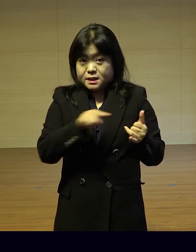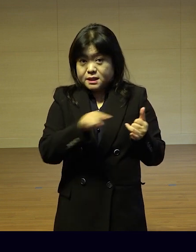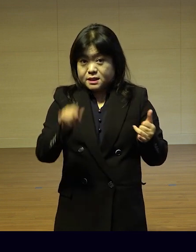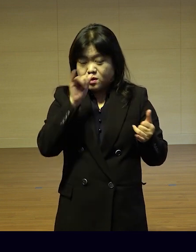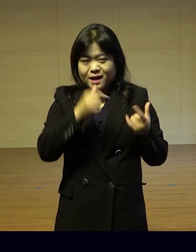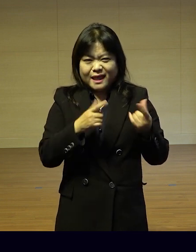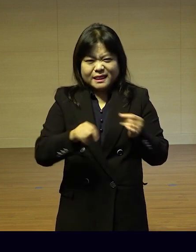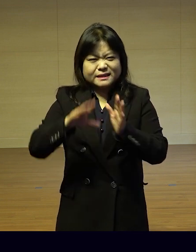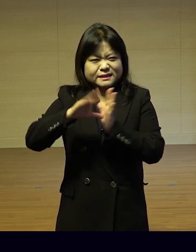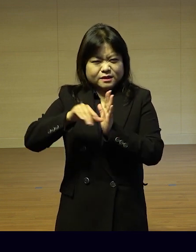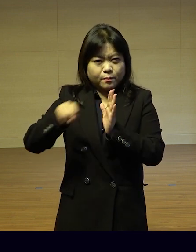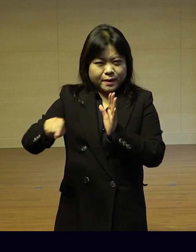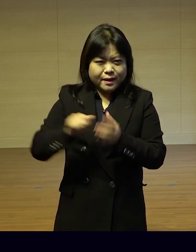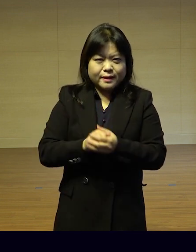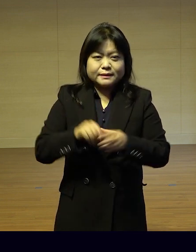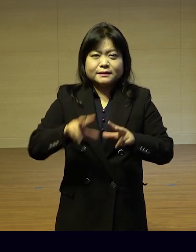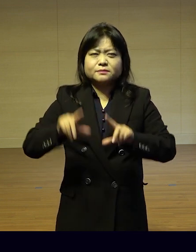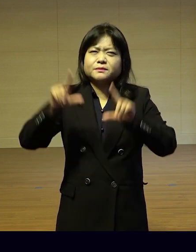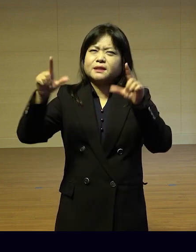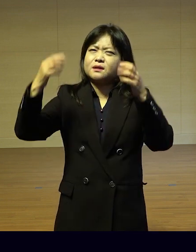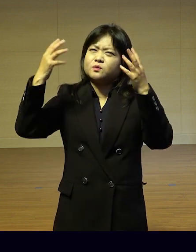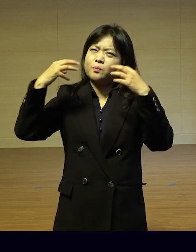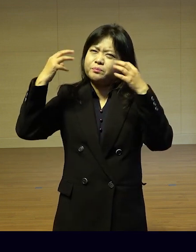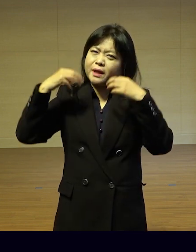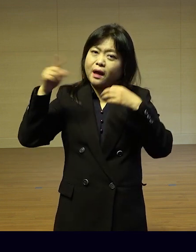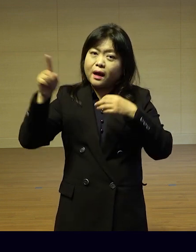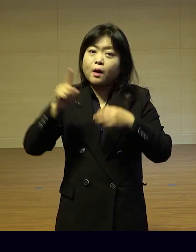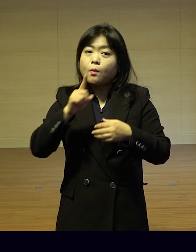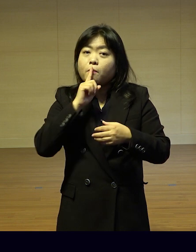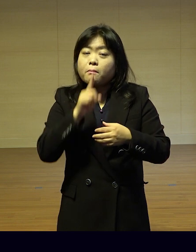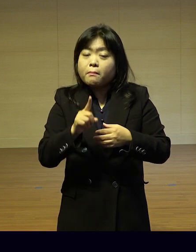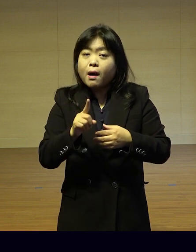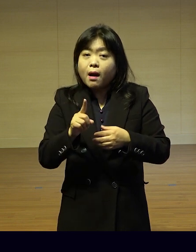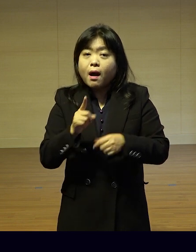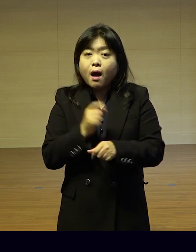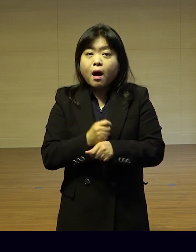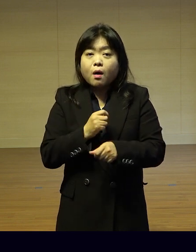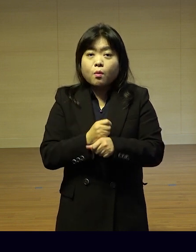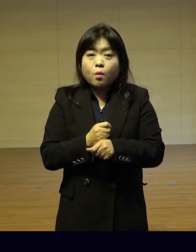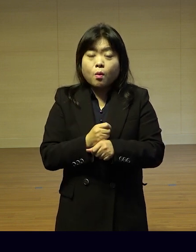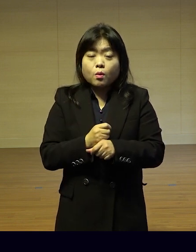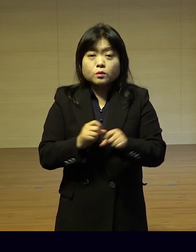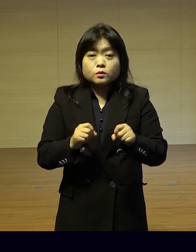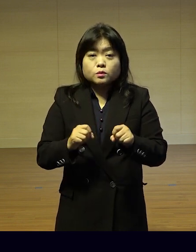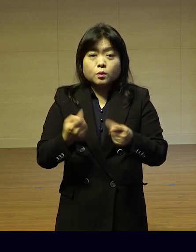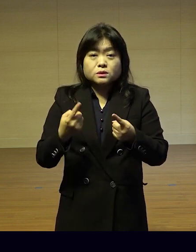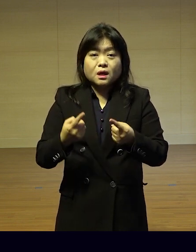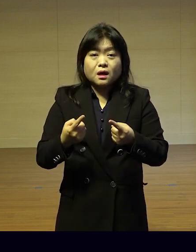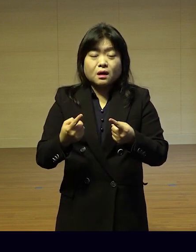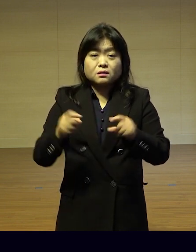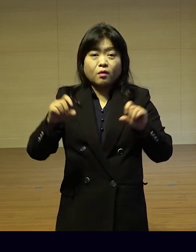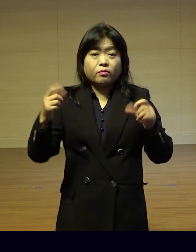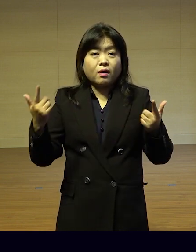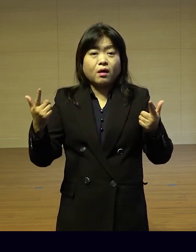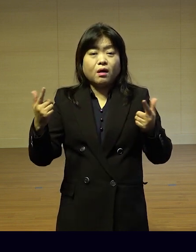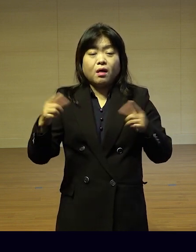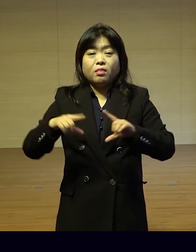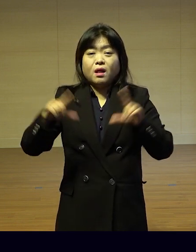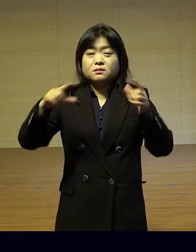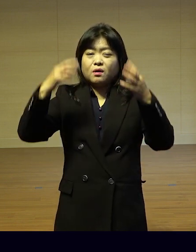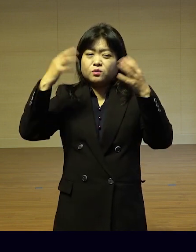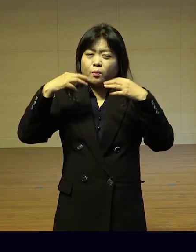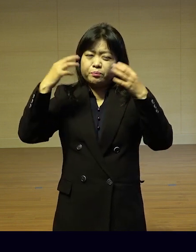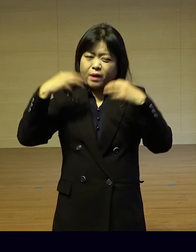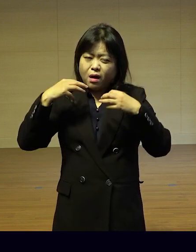동일한 시점에 지금 날씨가 덥다라고 얘기하고 동시에 그것을 부정해서 근데